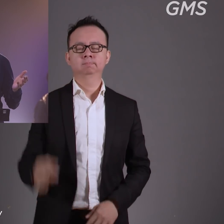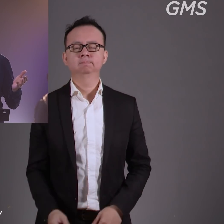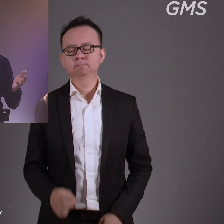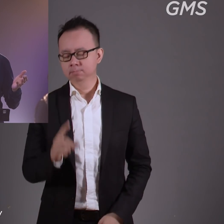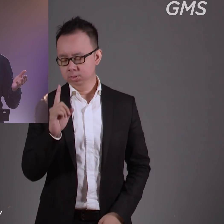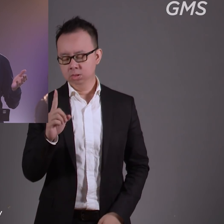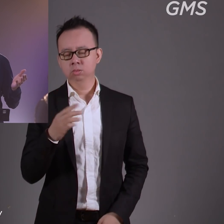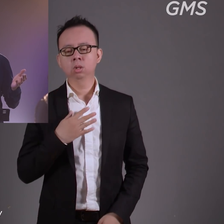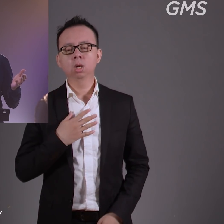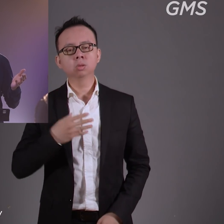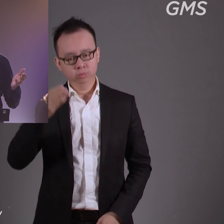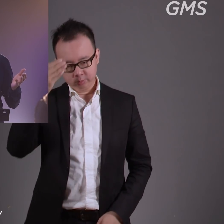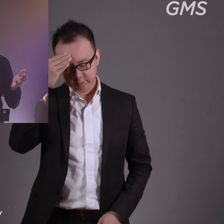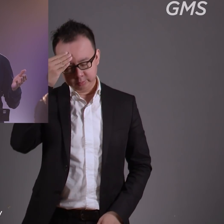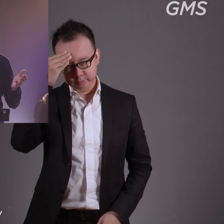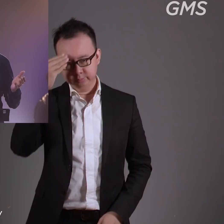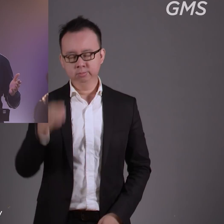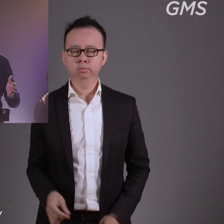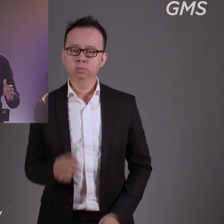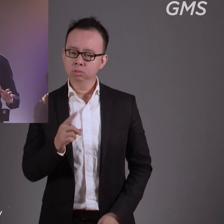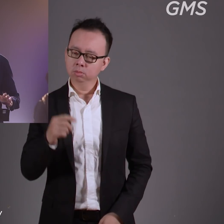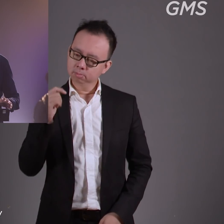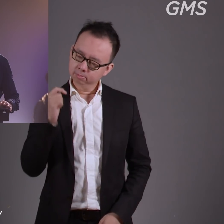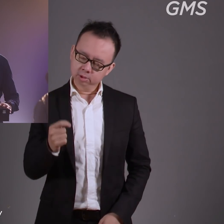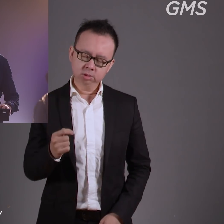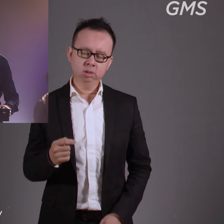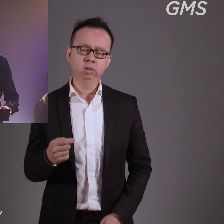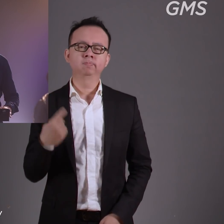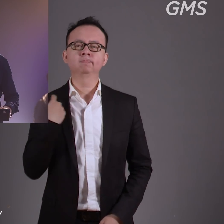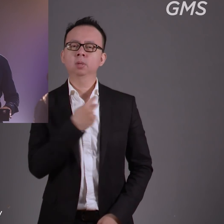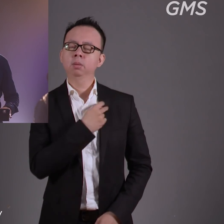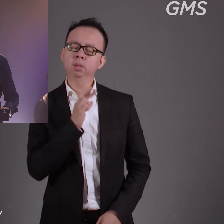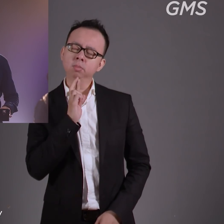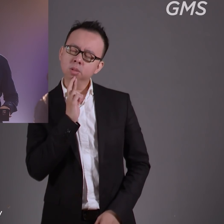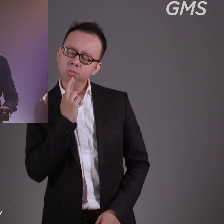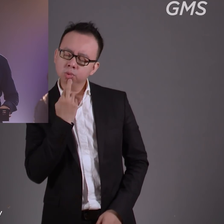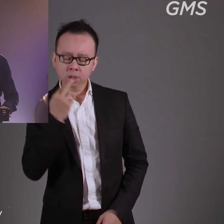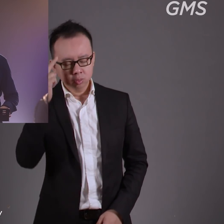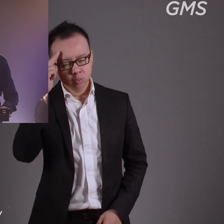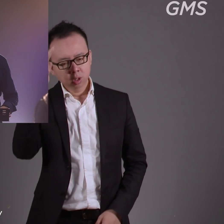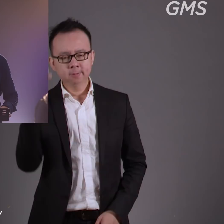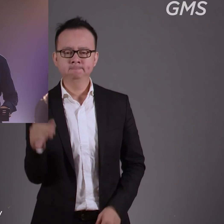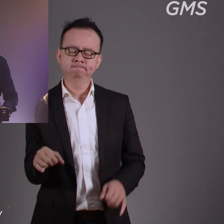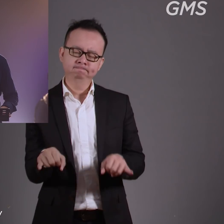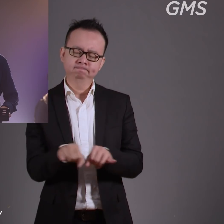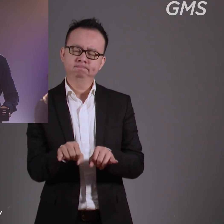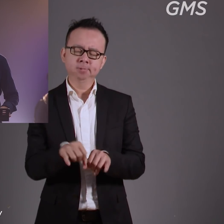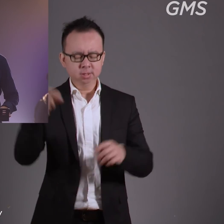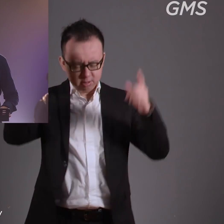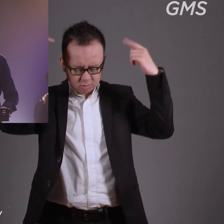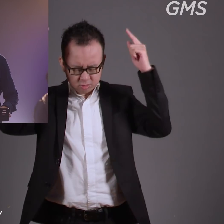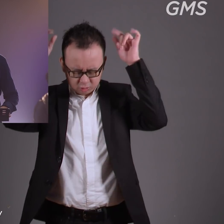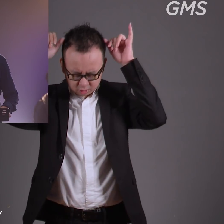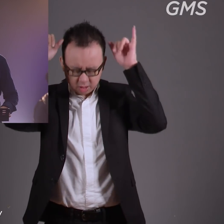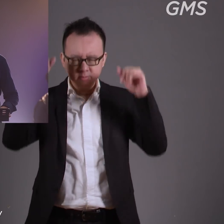kami tahu, satu perkara yang pasti, hati kami tetap merindukanmu seperti rusa merindukan air.